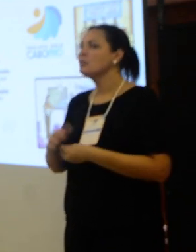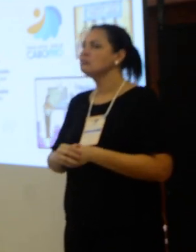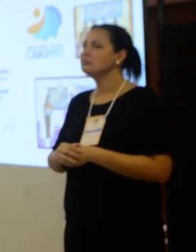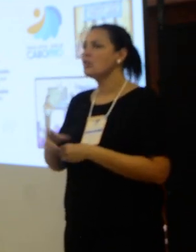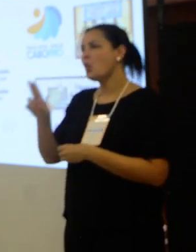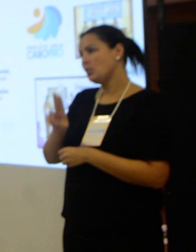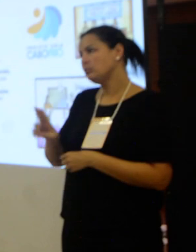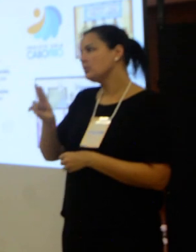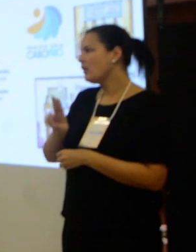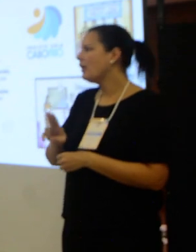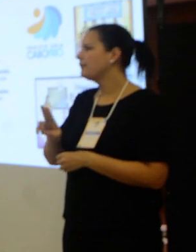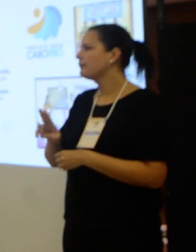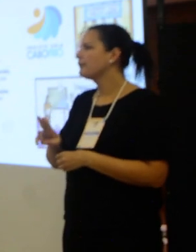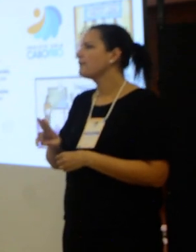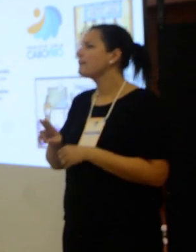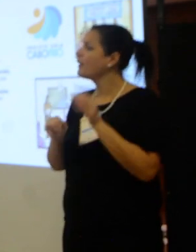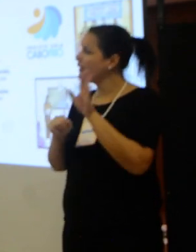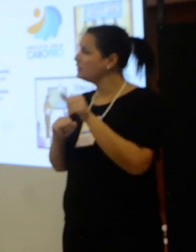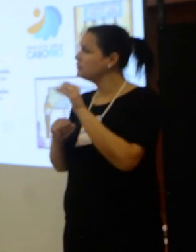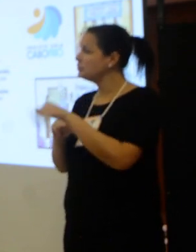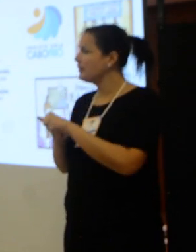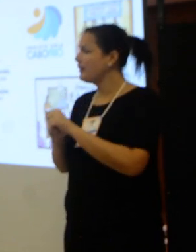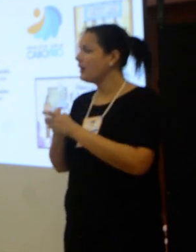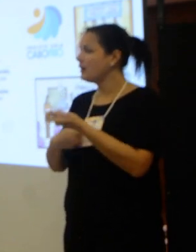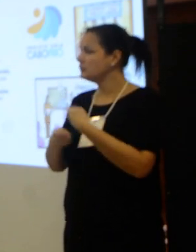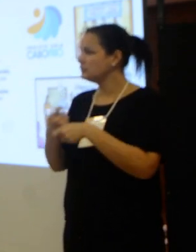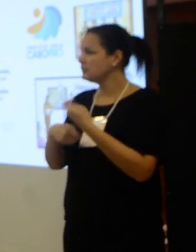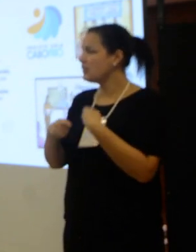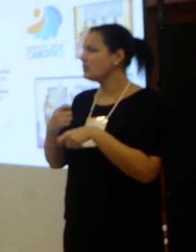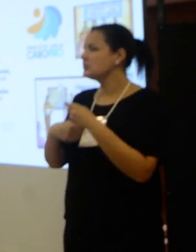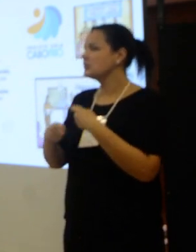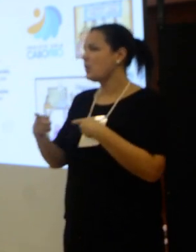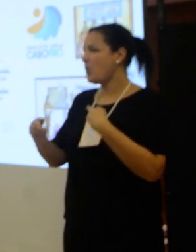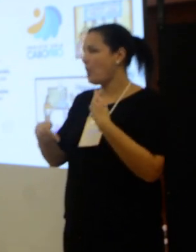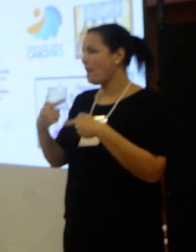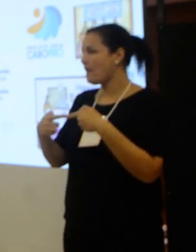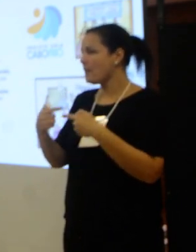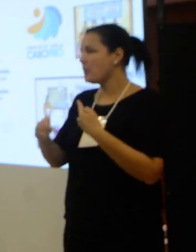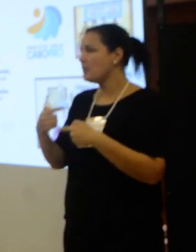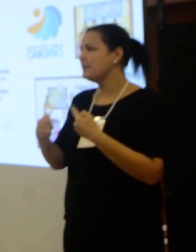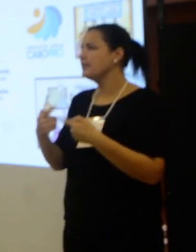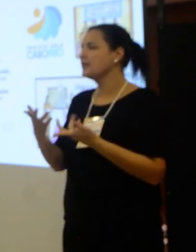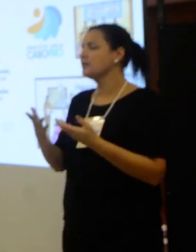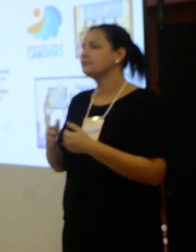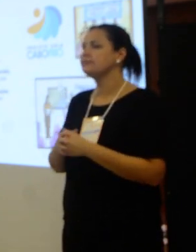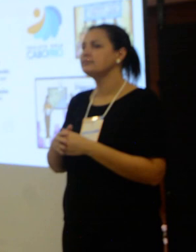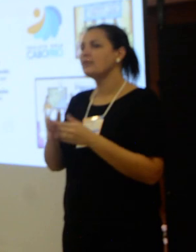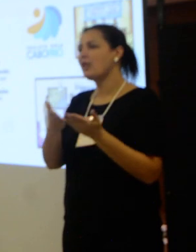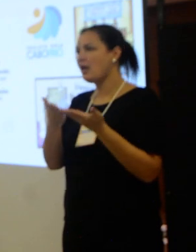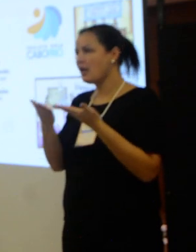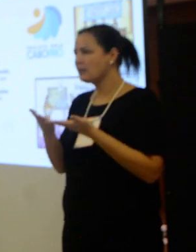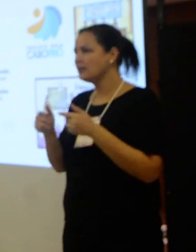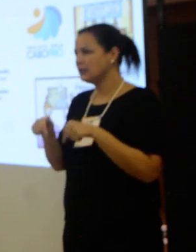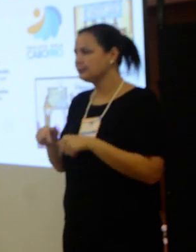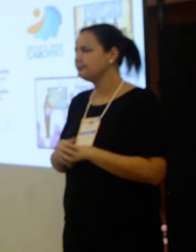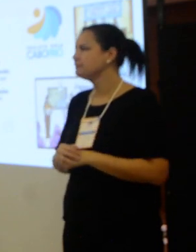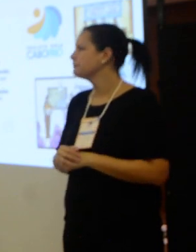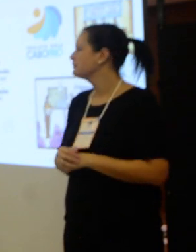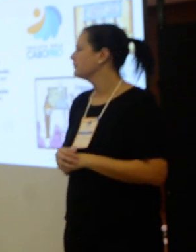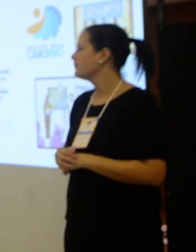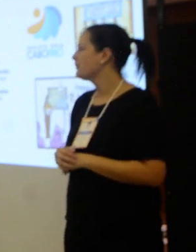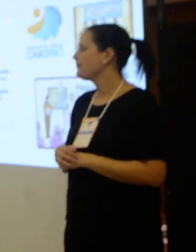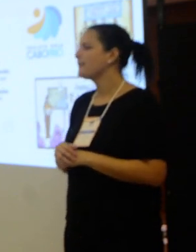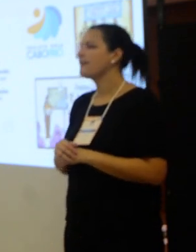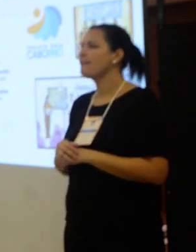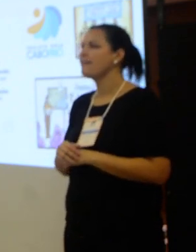a ação da administração pública com base na participação social, né, que estão todos vocês então presentes conosco. Os